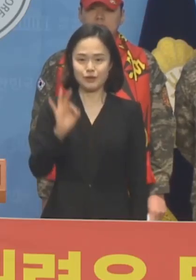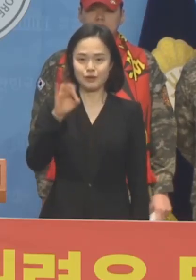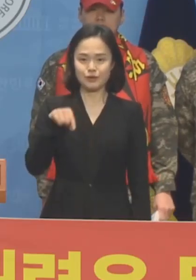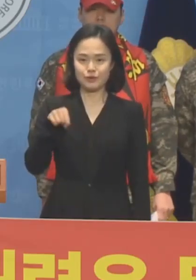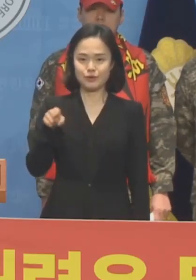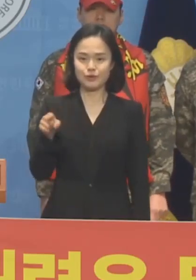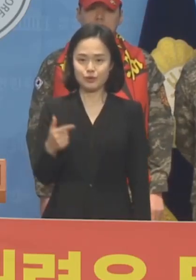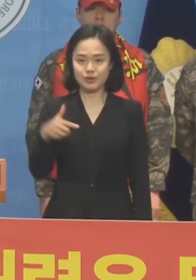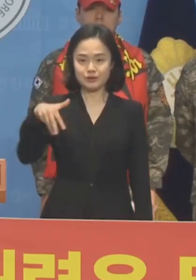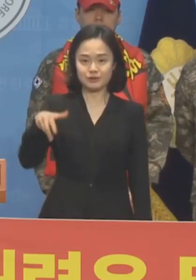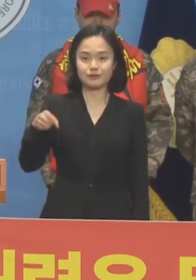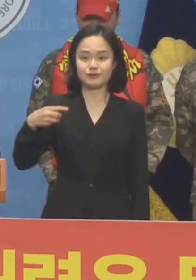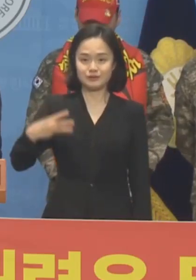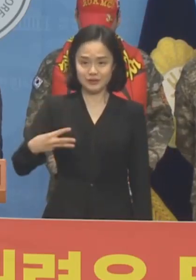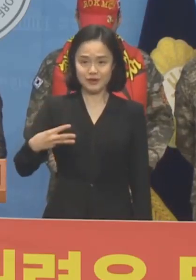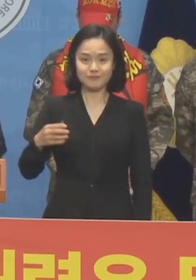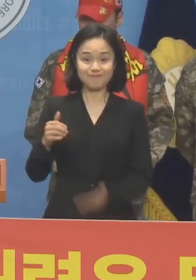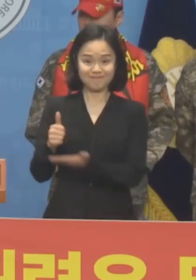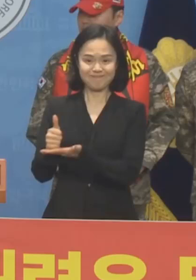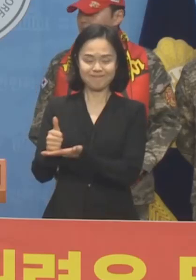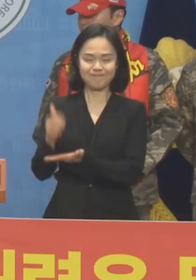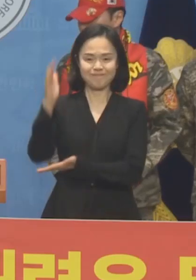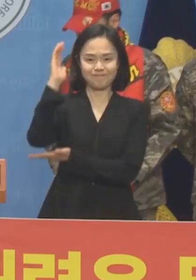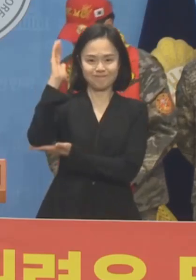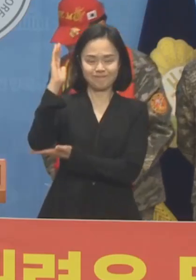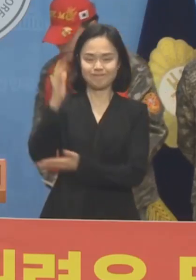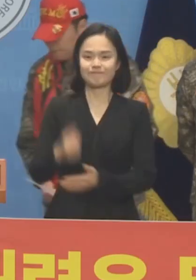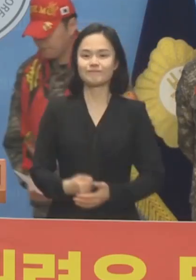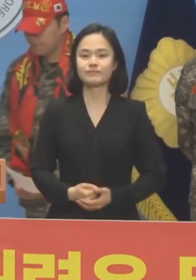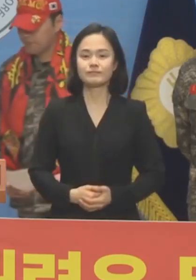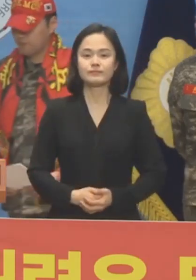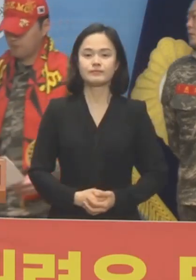이야기하시면서 진행하도록 하겠습니다.